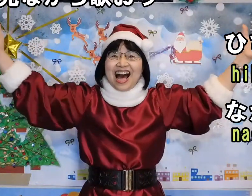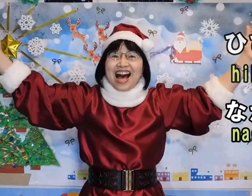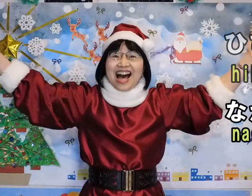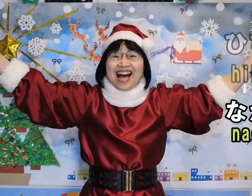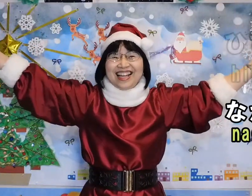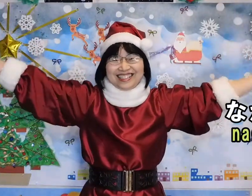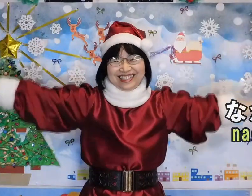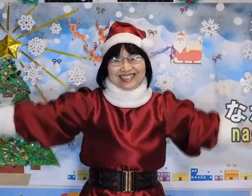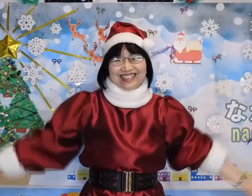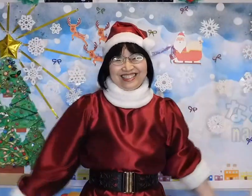ら。